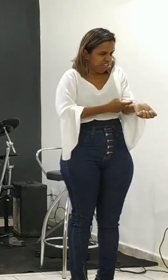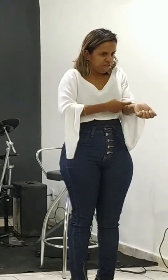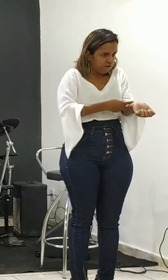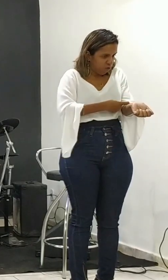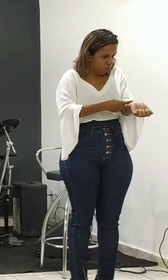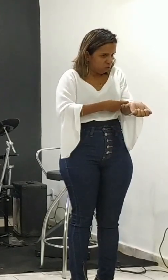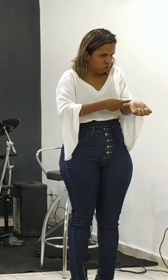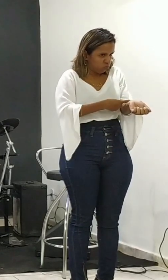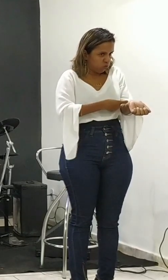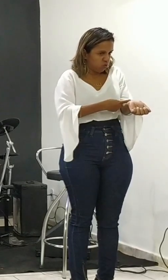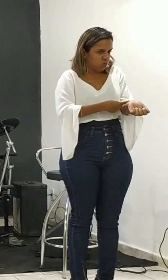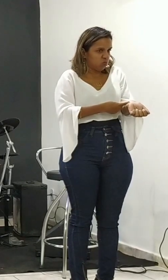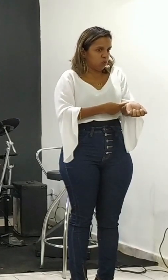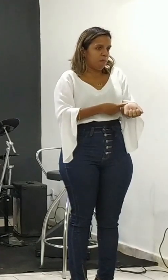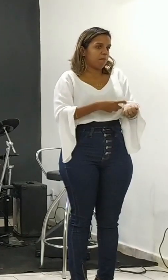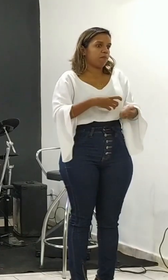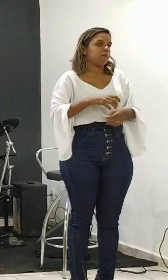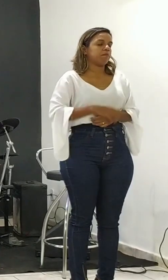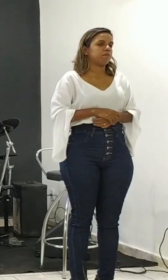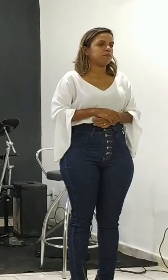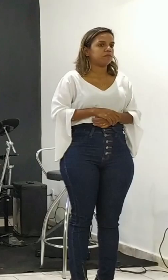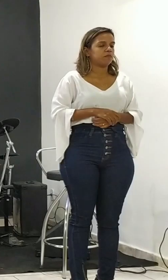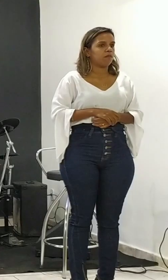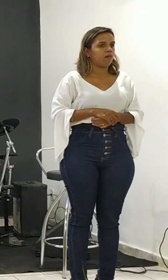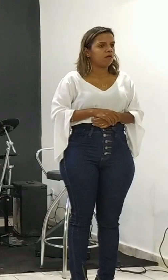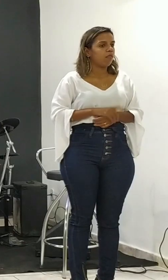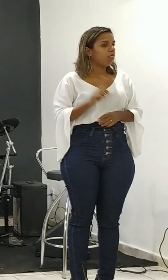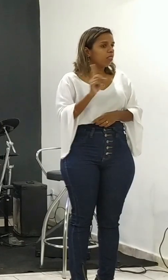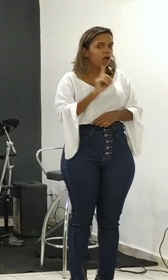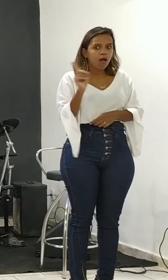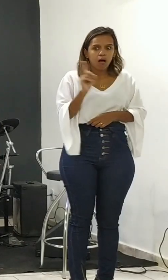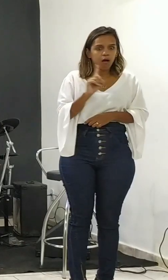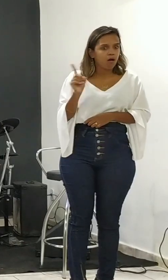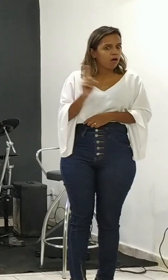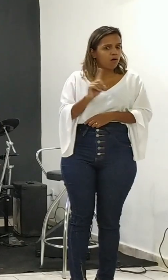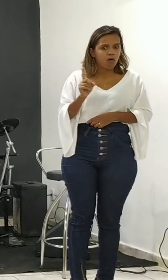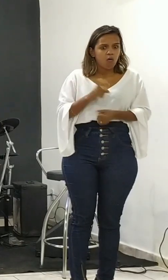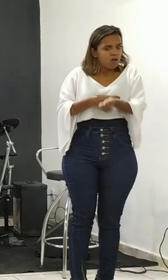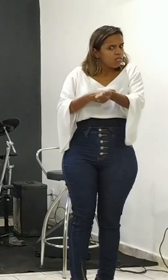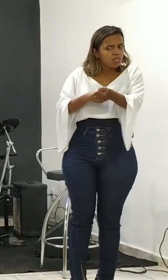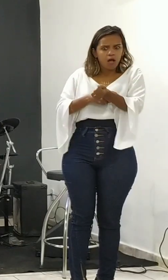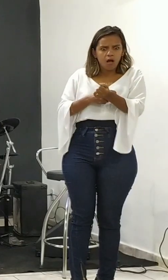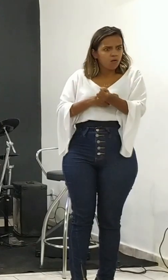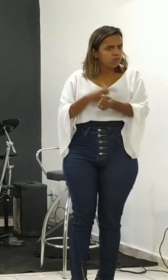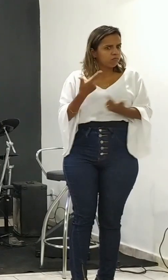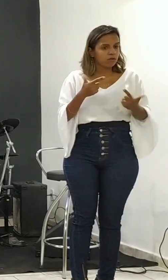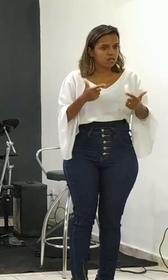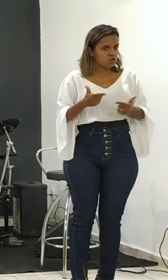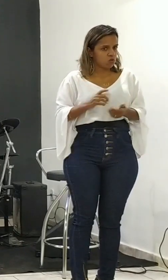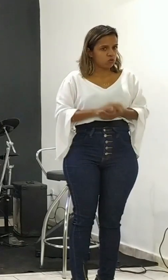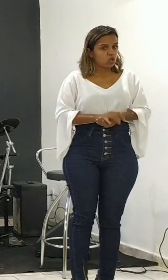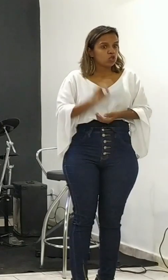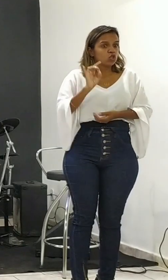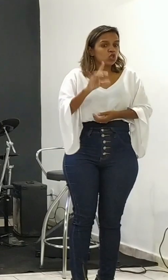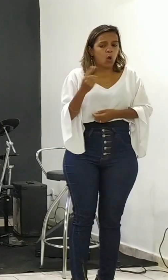para causa do que para sintoma. Não é estresse. é